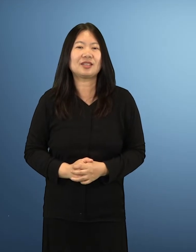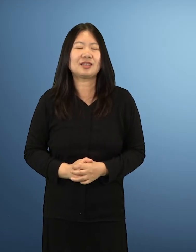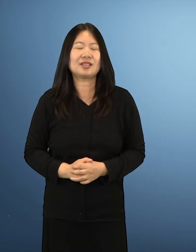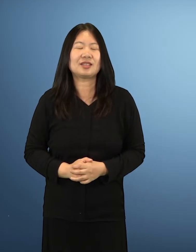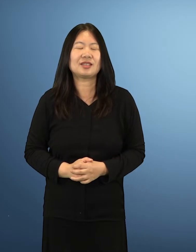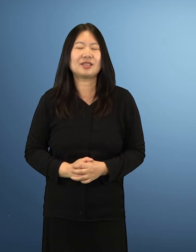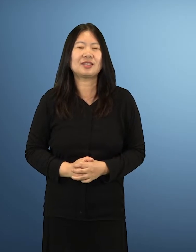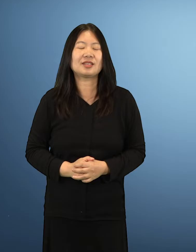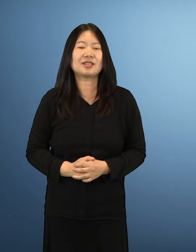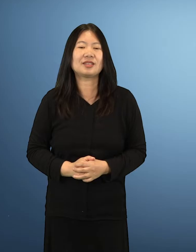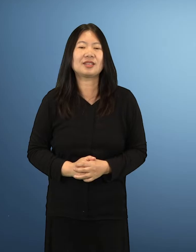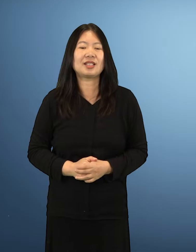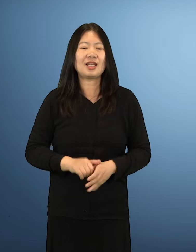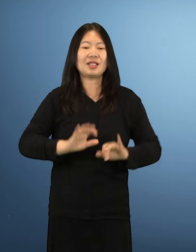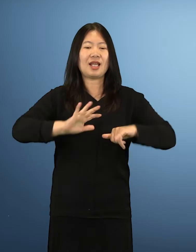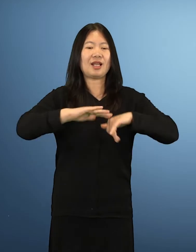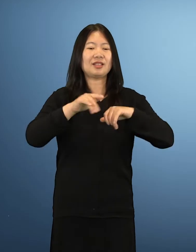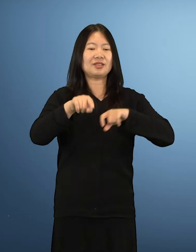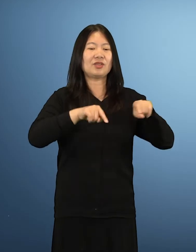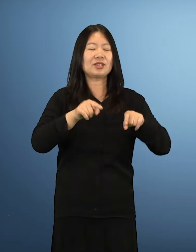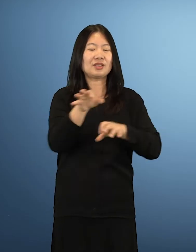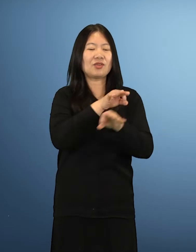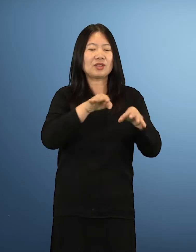세상의 모든 정치, 경제, 문화에 대한